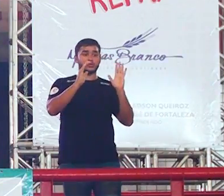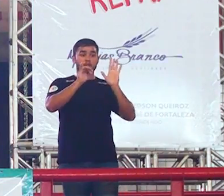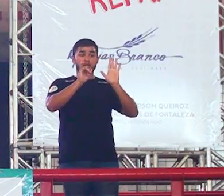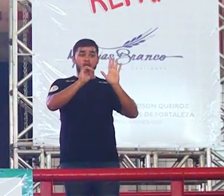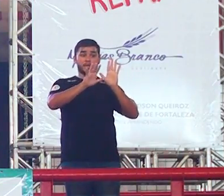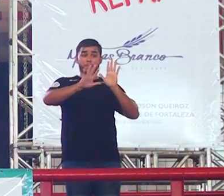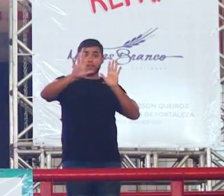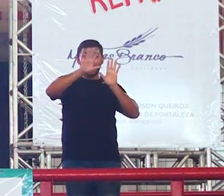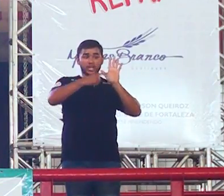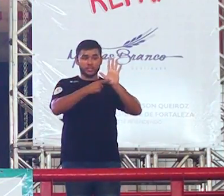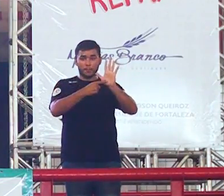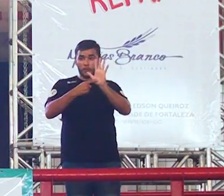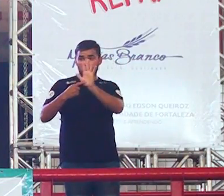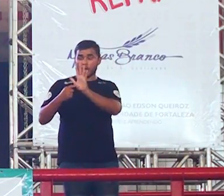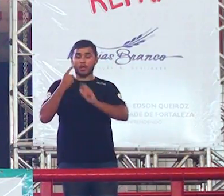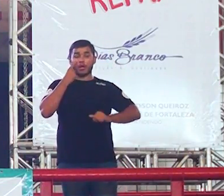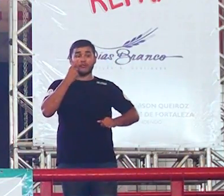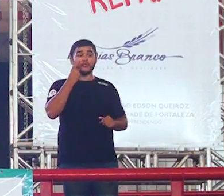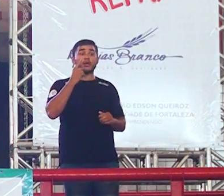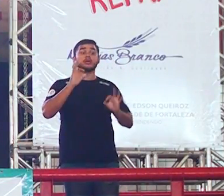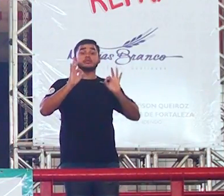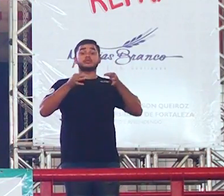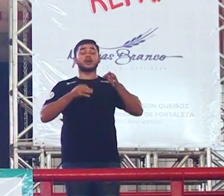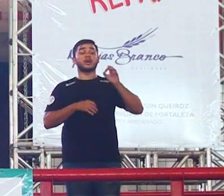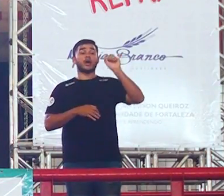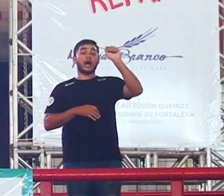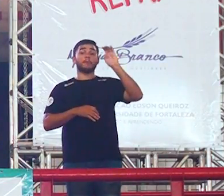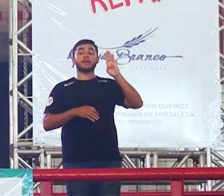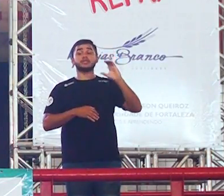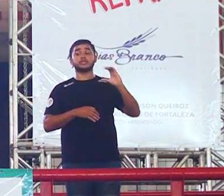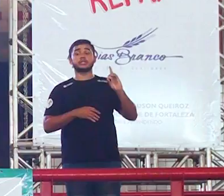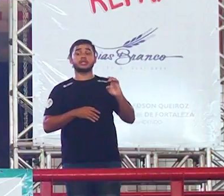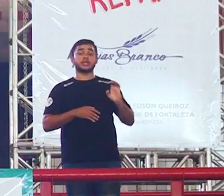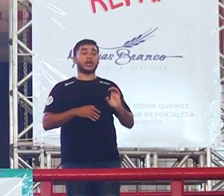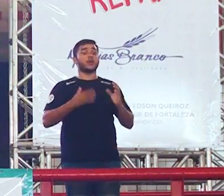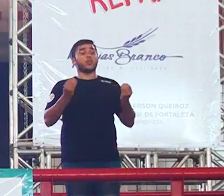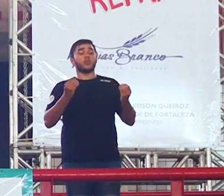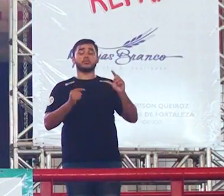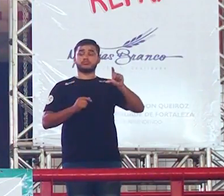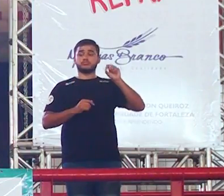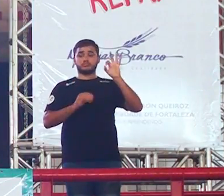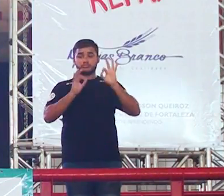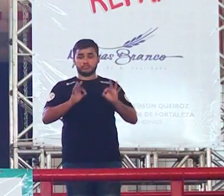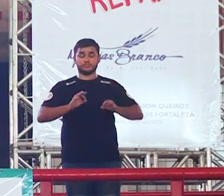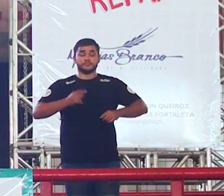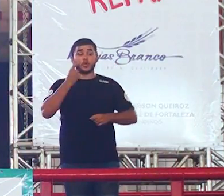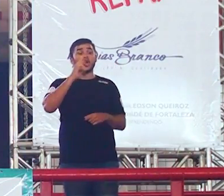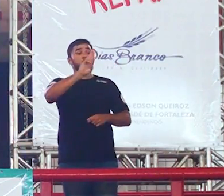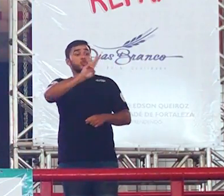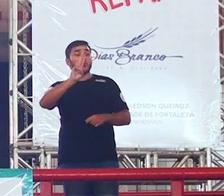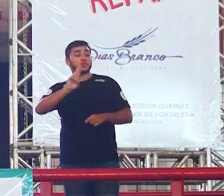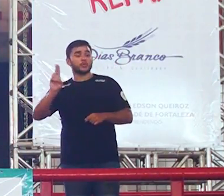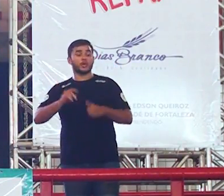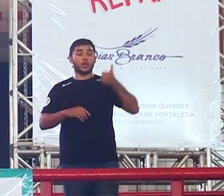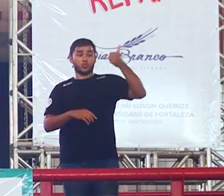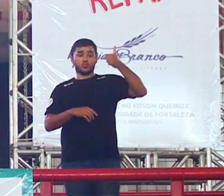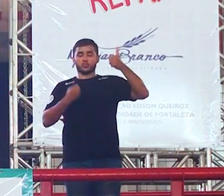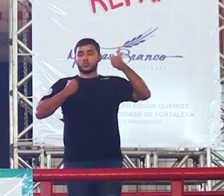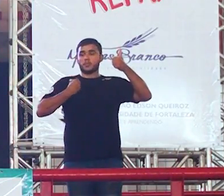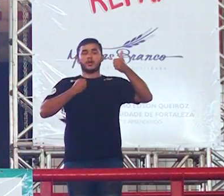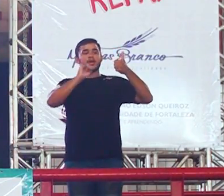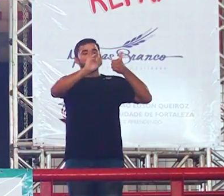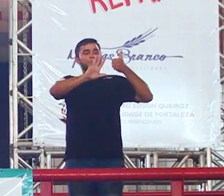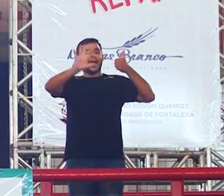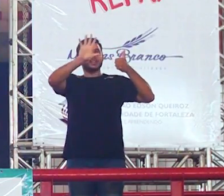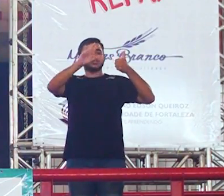representados a seguir, assinale a alternativa correta. Vamos dar logo o nome aos bois. O número 1, turma,